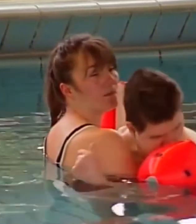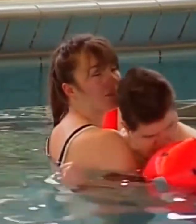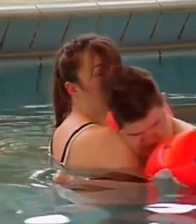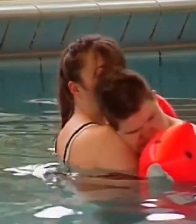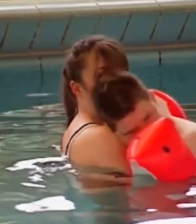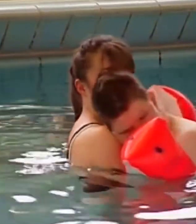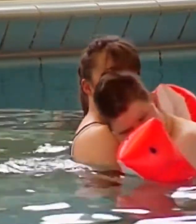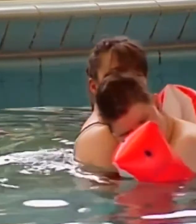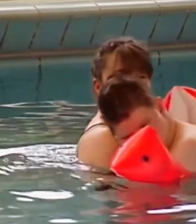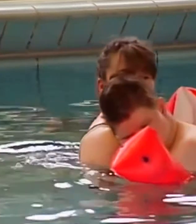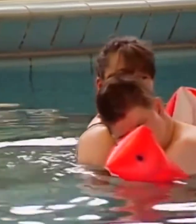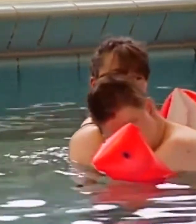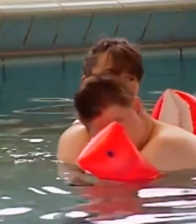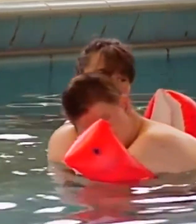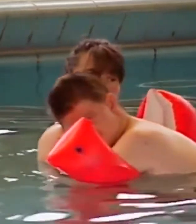probeer ik intensieve contact met hem te krijgen.